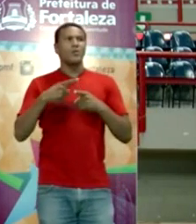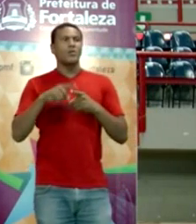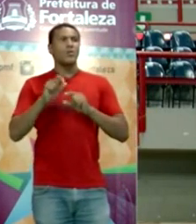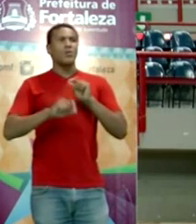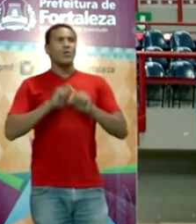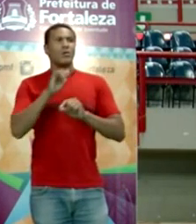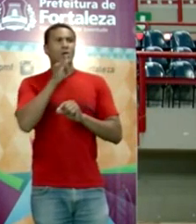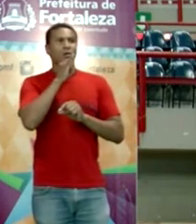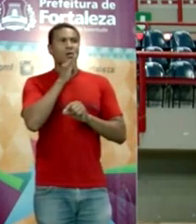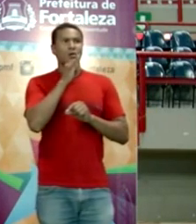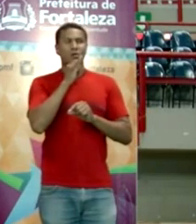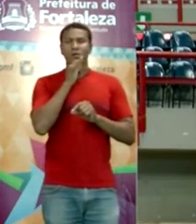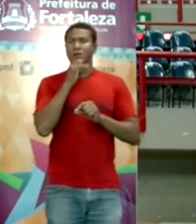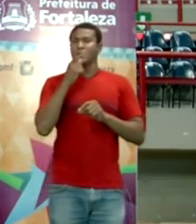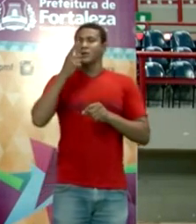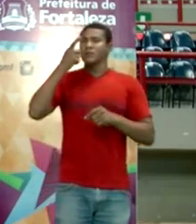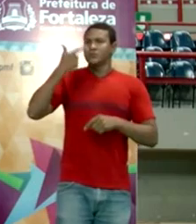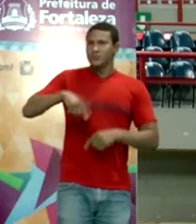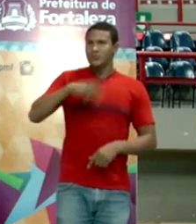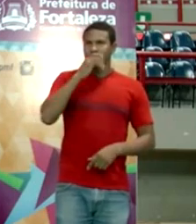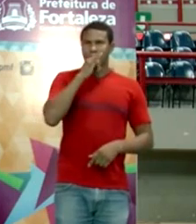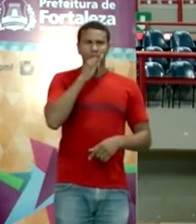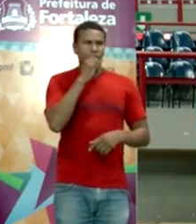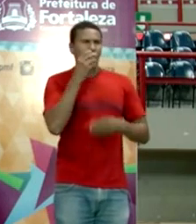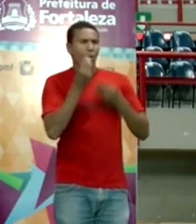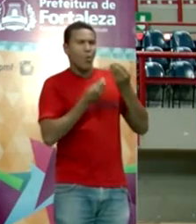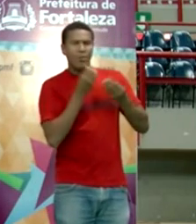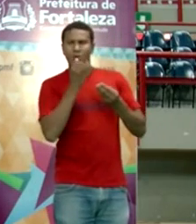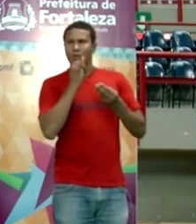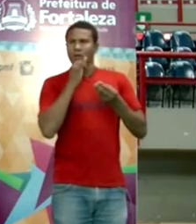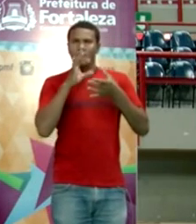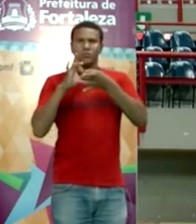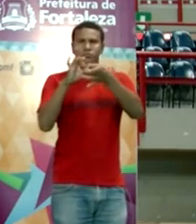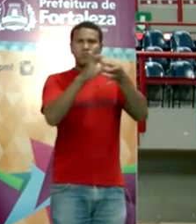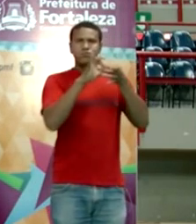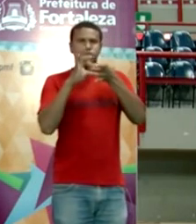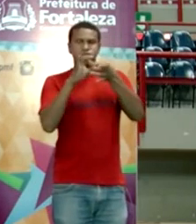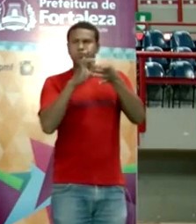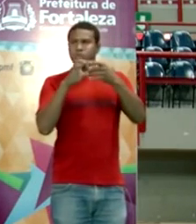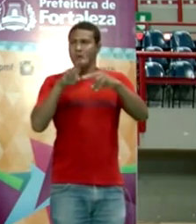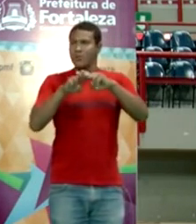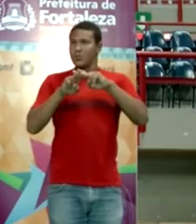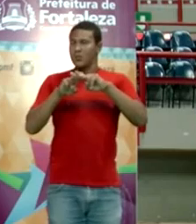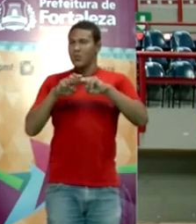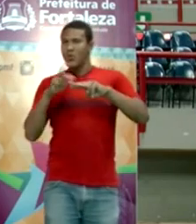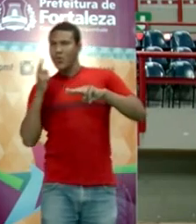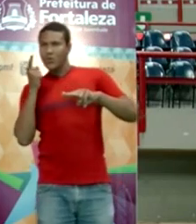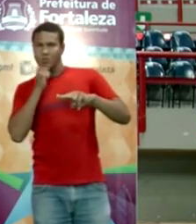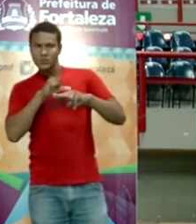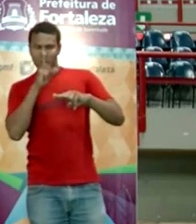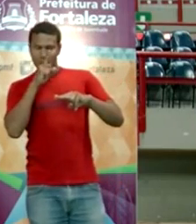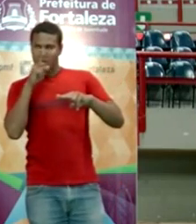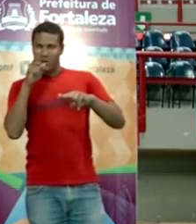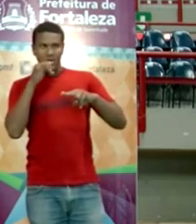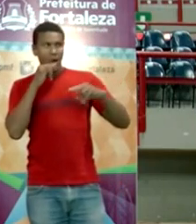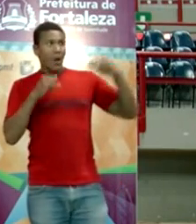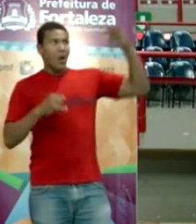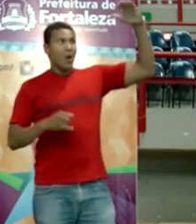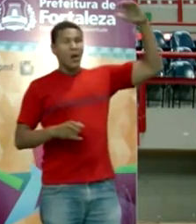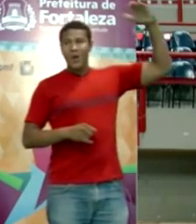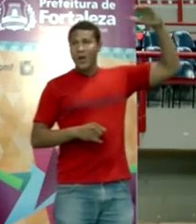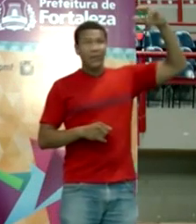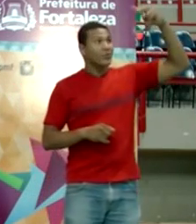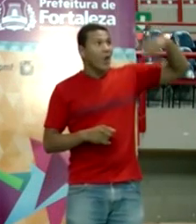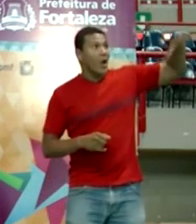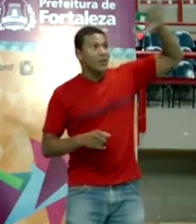não desmerece os padrões sociais, mas é um tipo de linguagem que consegue ser utilizada aqui no Nordeste, lá no sul do